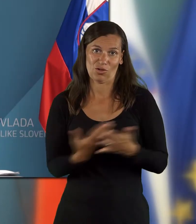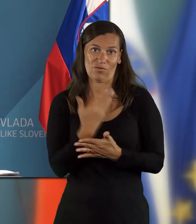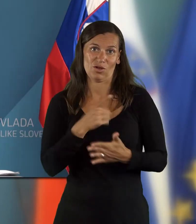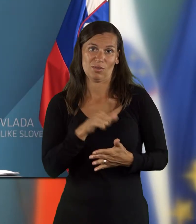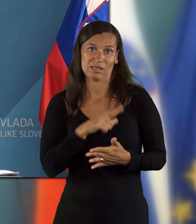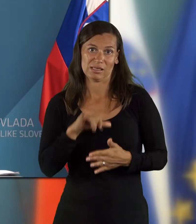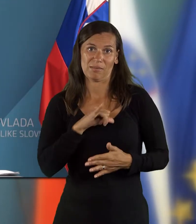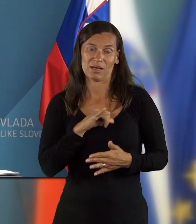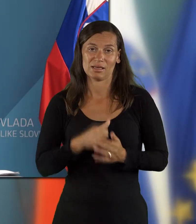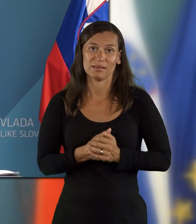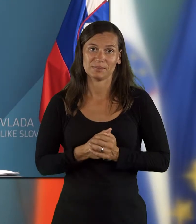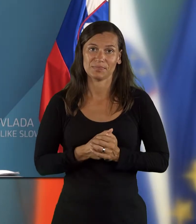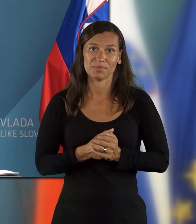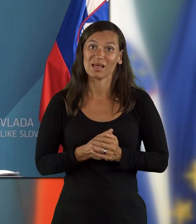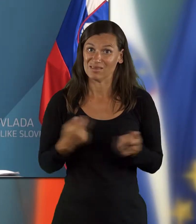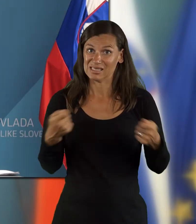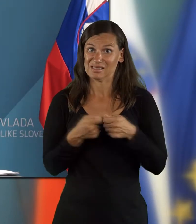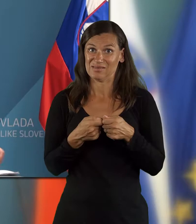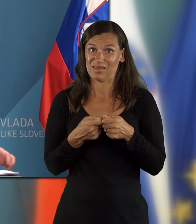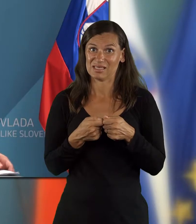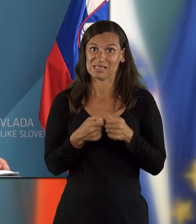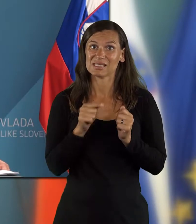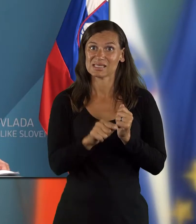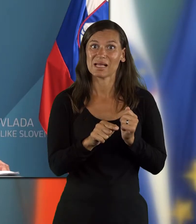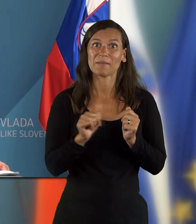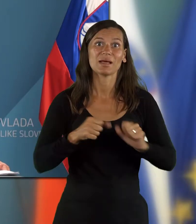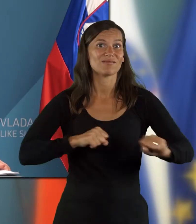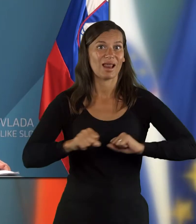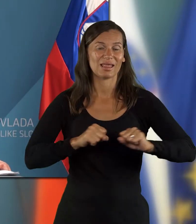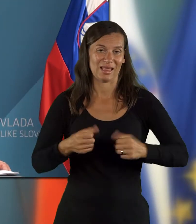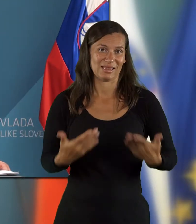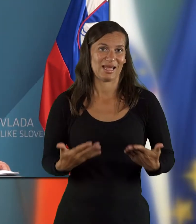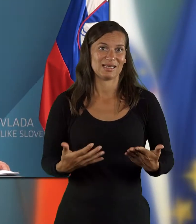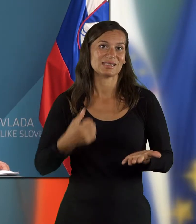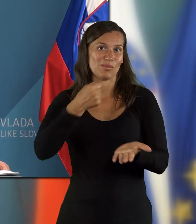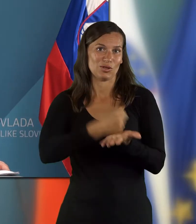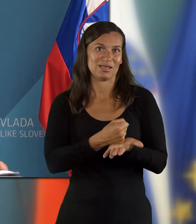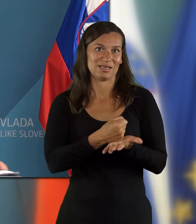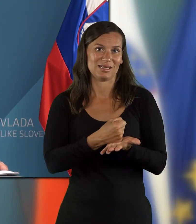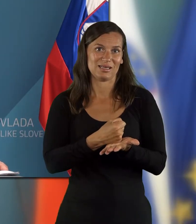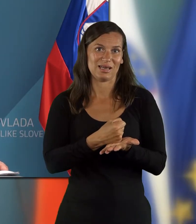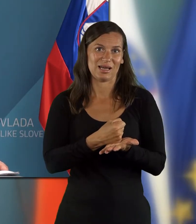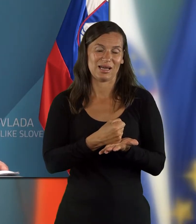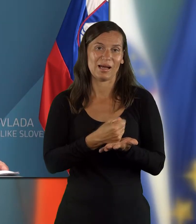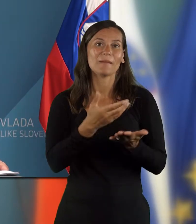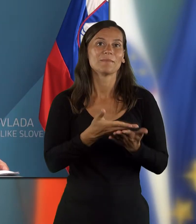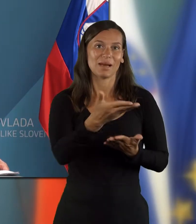Novi Ljubljanski banki. V zvezi z tem je vlada danes potrdila